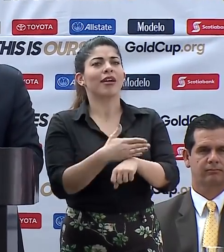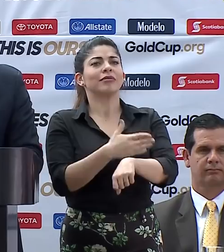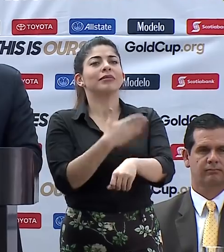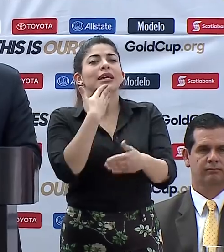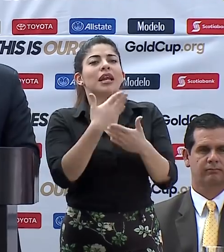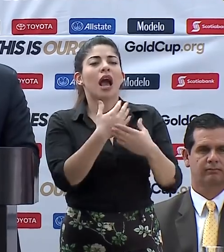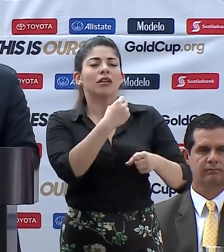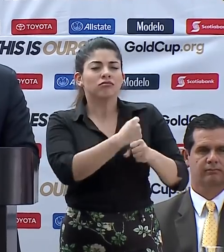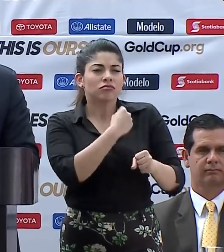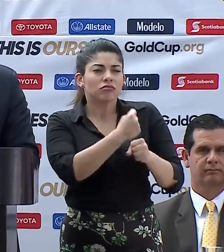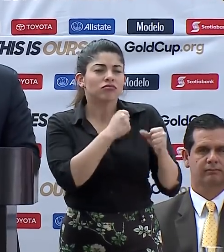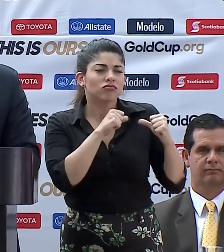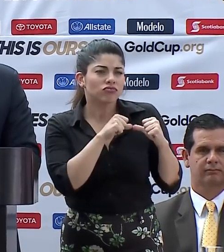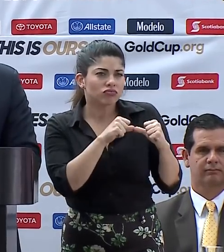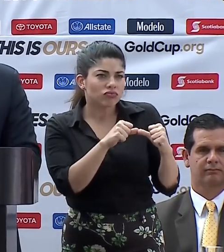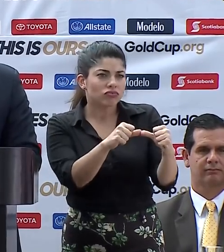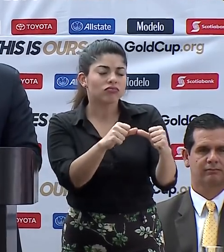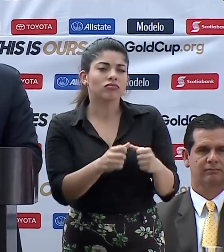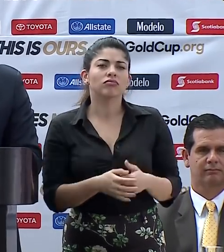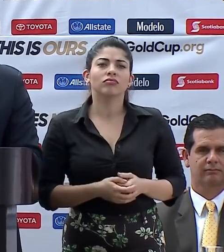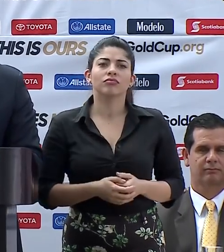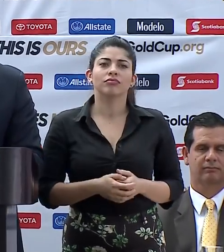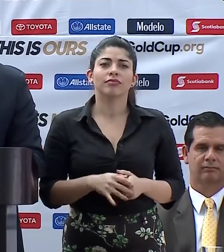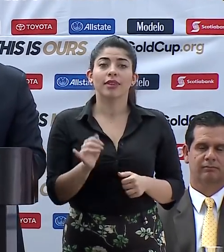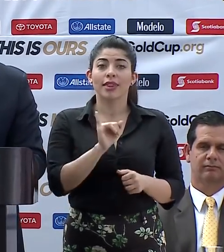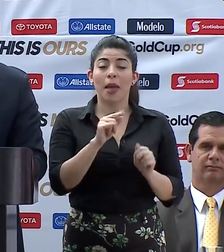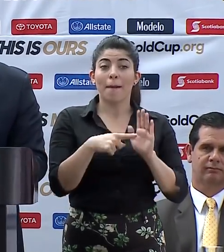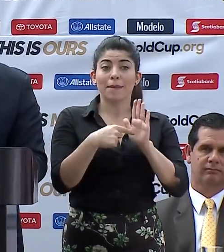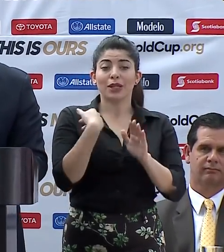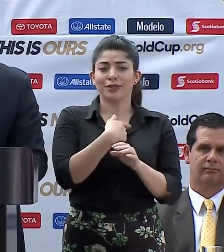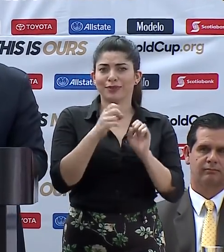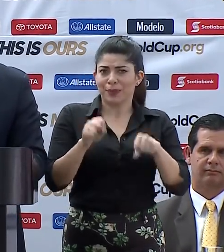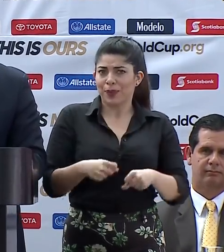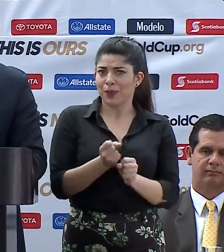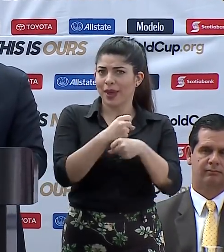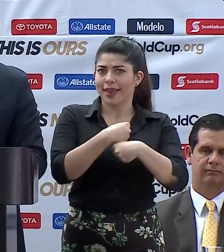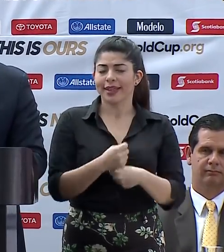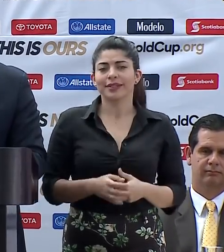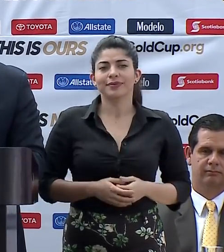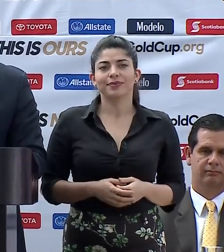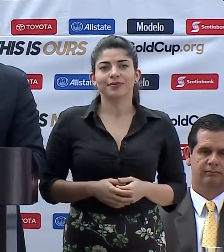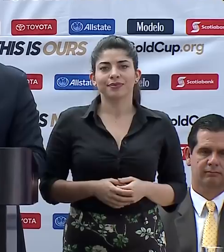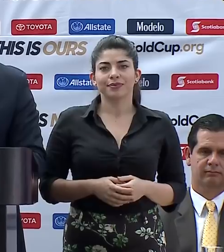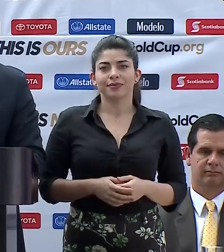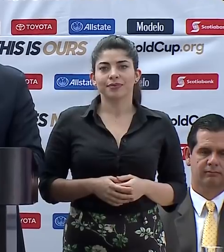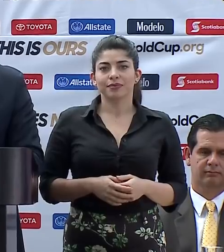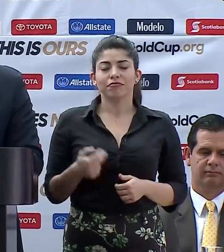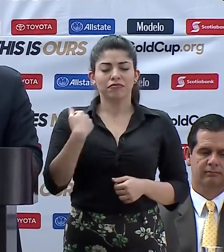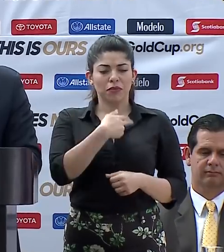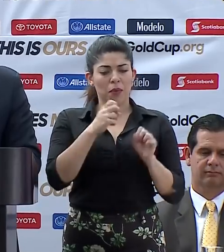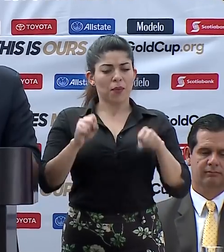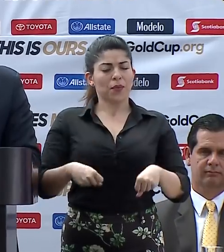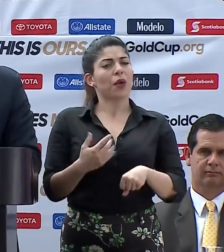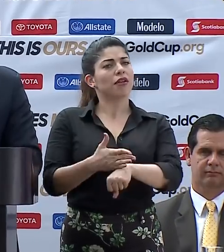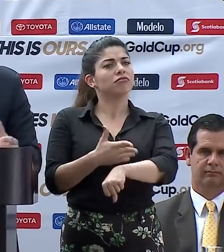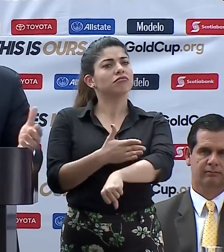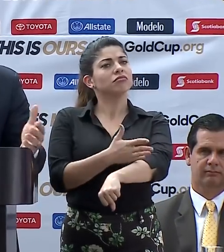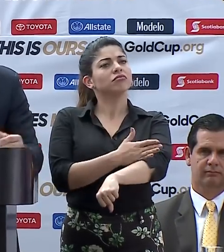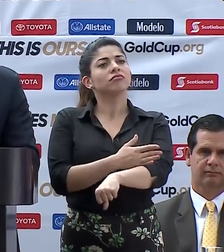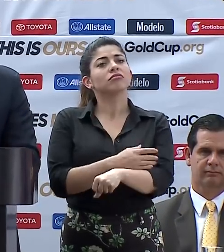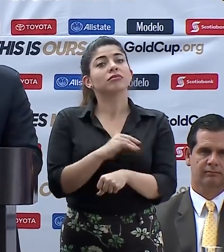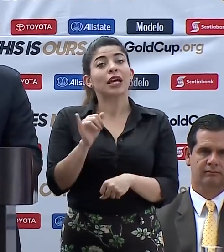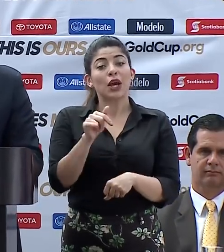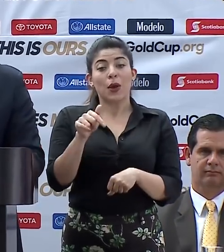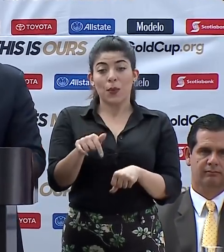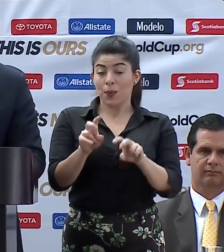trabajo constante y muestra que lo podemos hacer, que podemos avanzar y que,